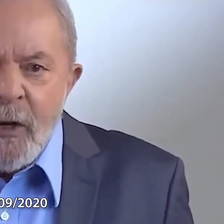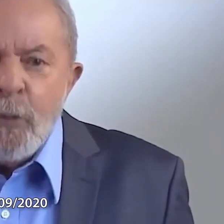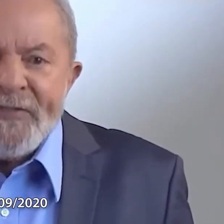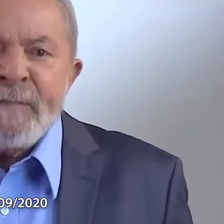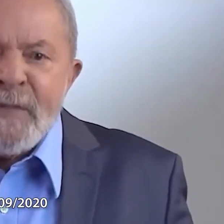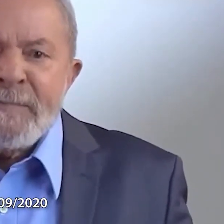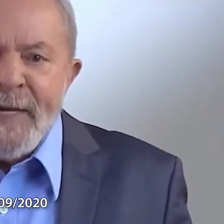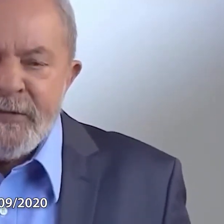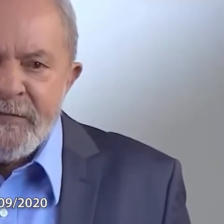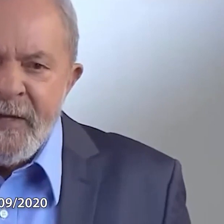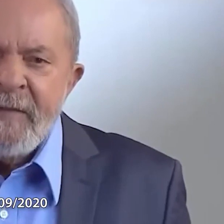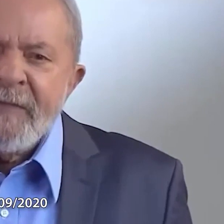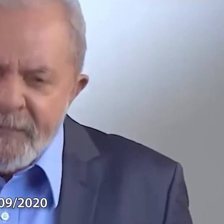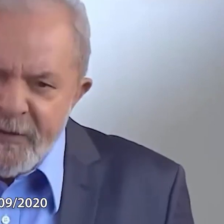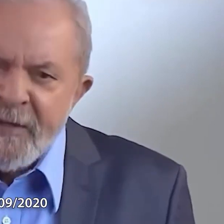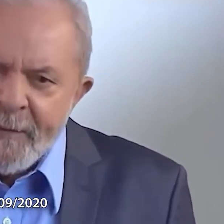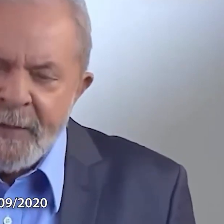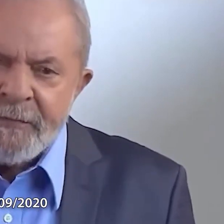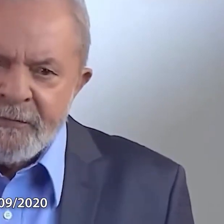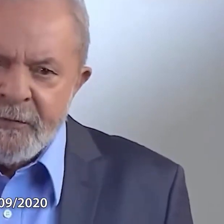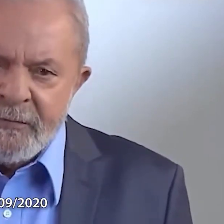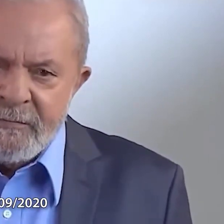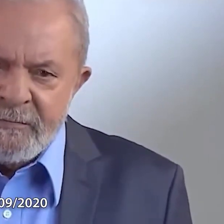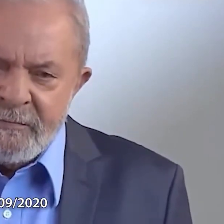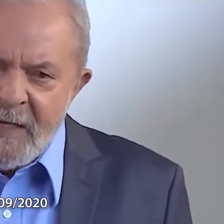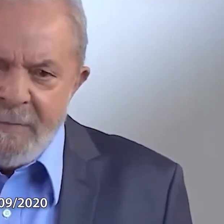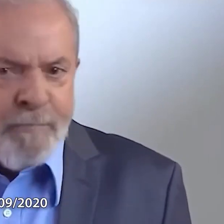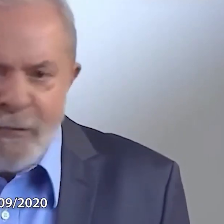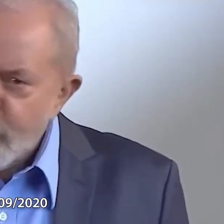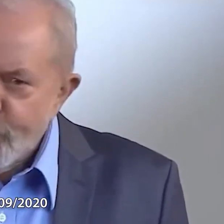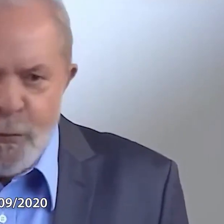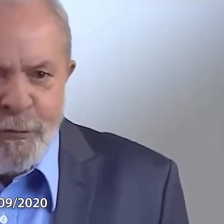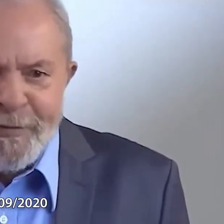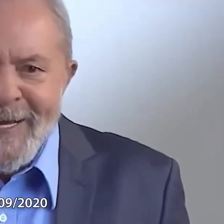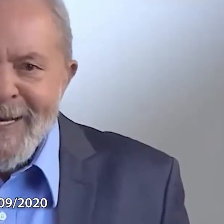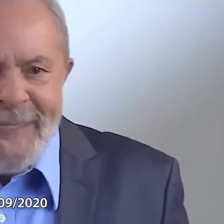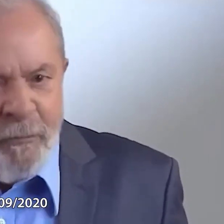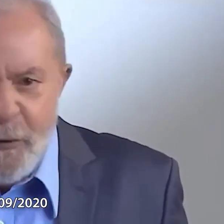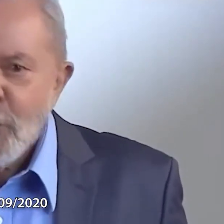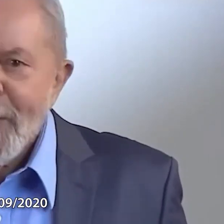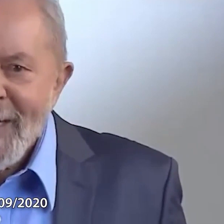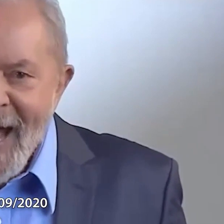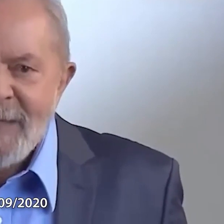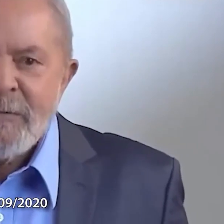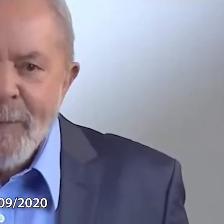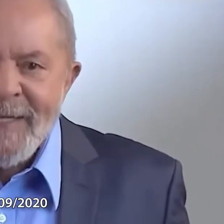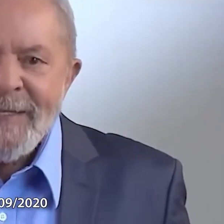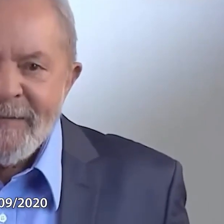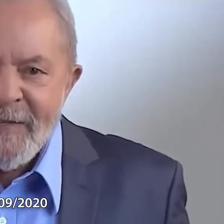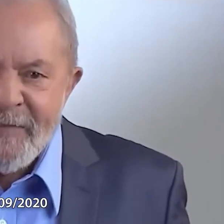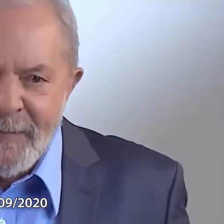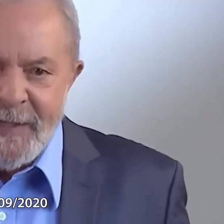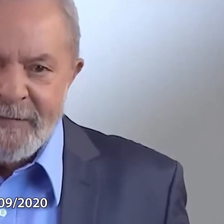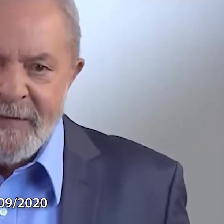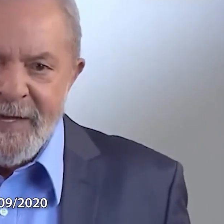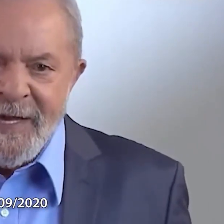fatiadas ou simplesmente vendidas a preço vil. Bancos públicos não foram criados para